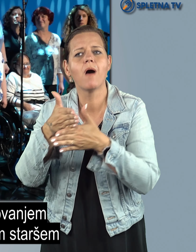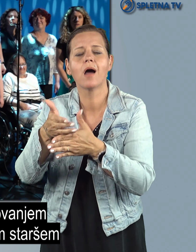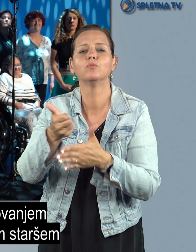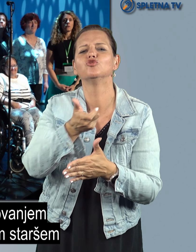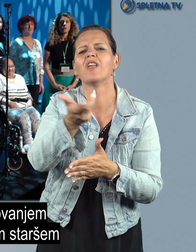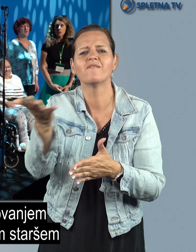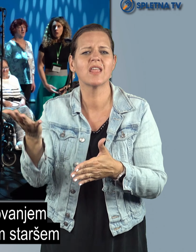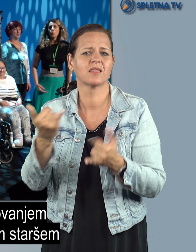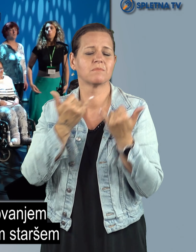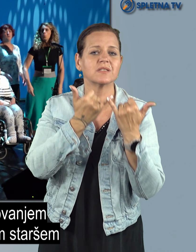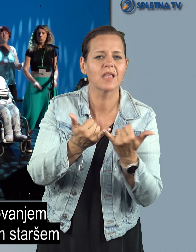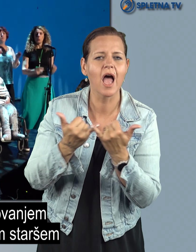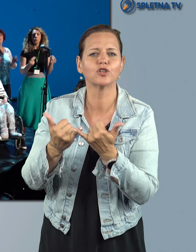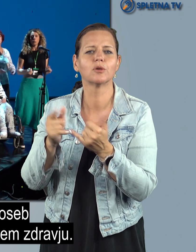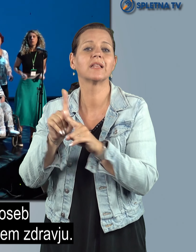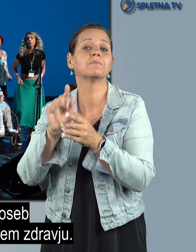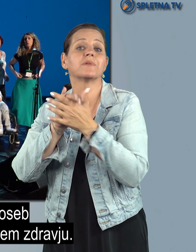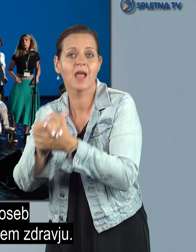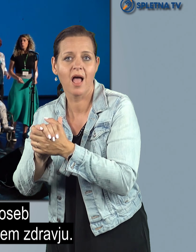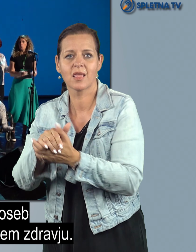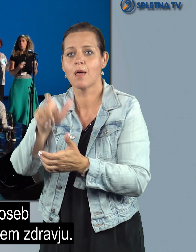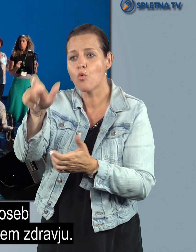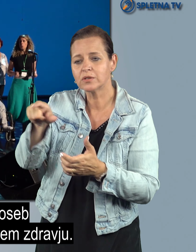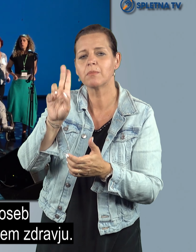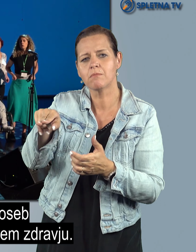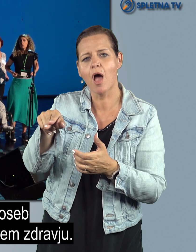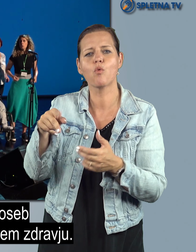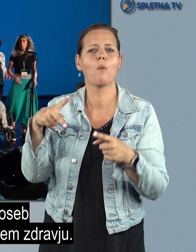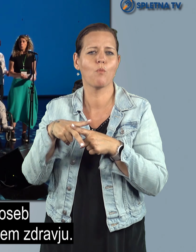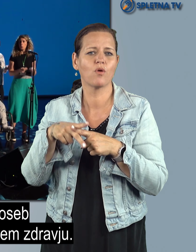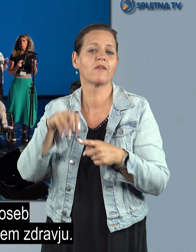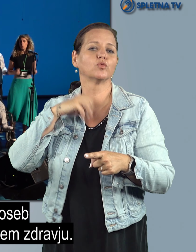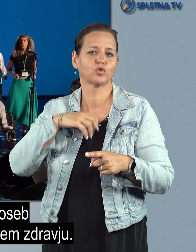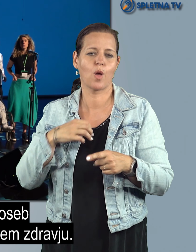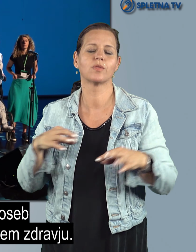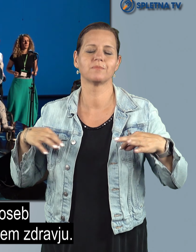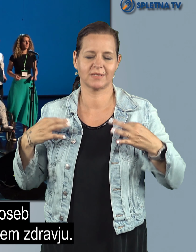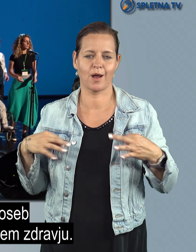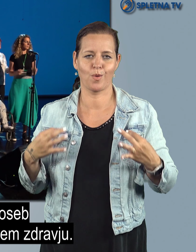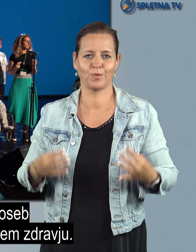številnim staršem in prijateljem oseb z motnjami v duševnem zdravju.